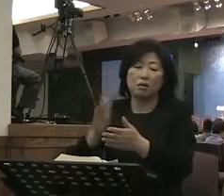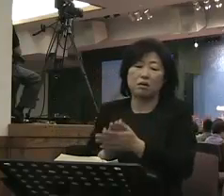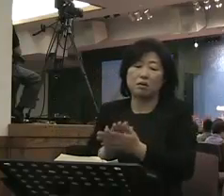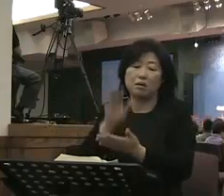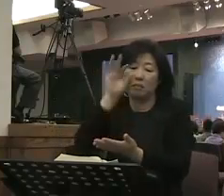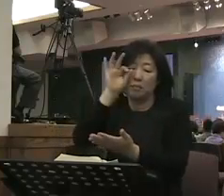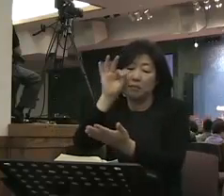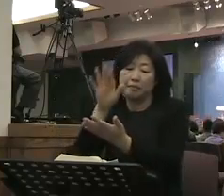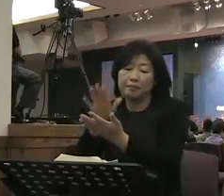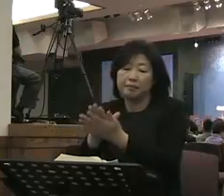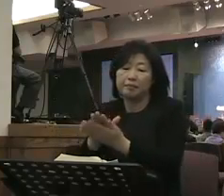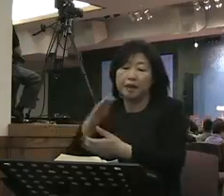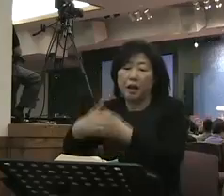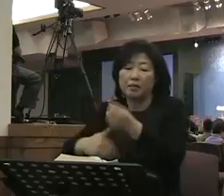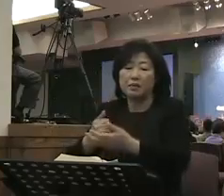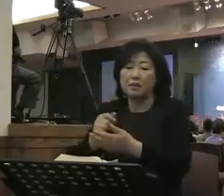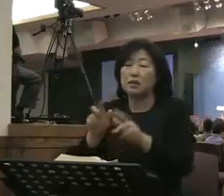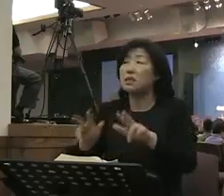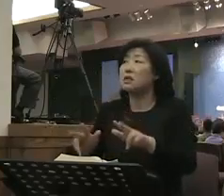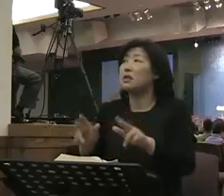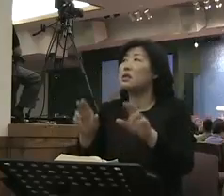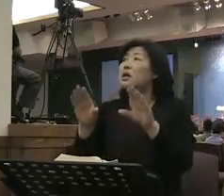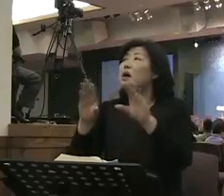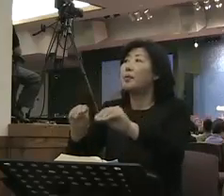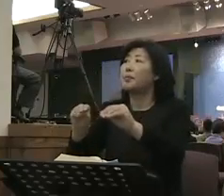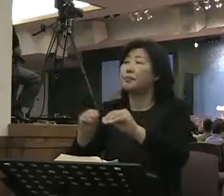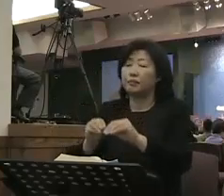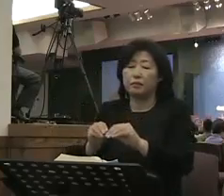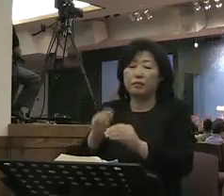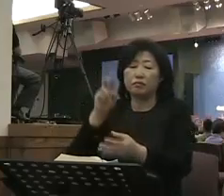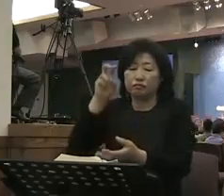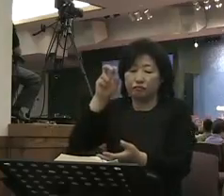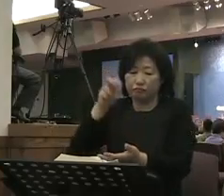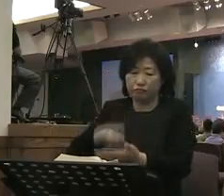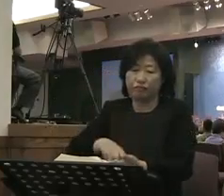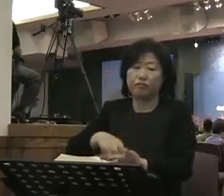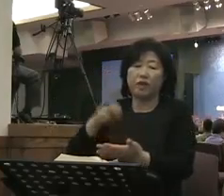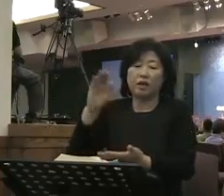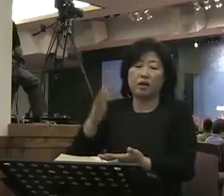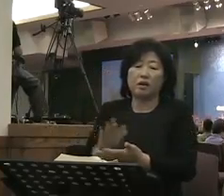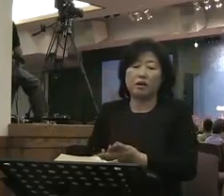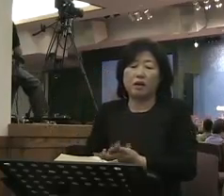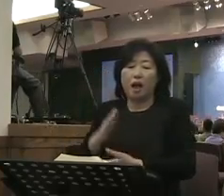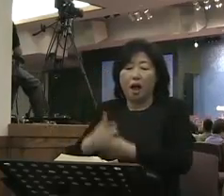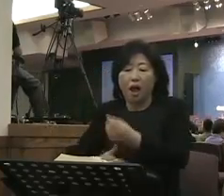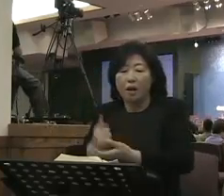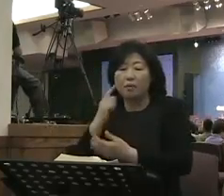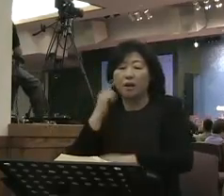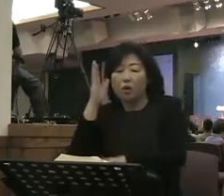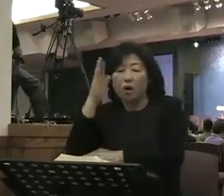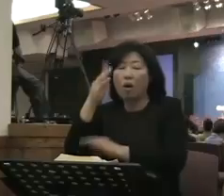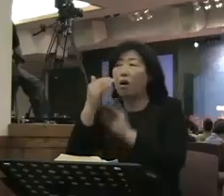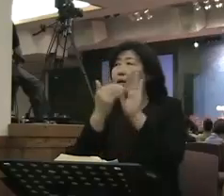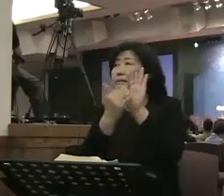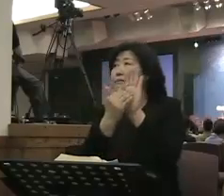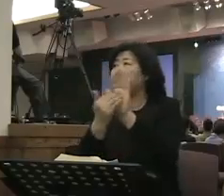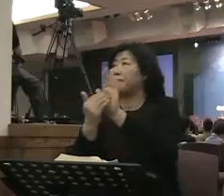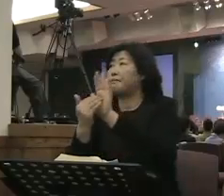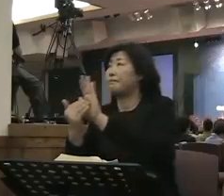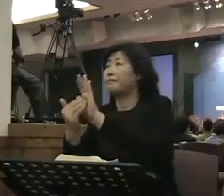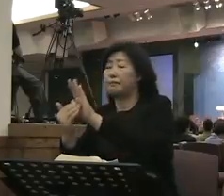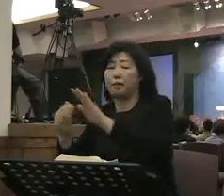하나님께서 이제 그만이다 하시면 주저앉을 수밖에 없는 것이 하나님의 영광을 가로막고 있는